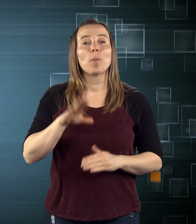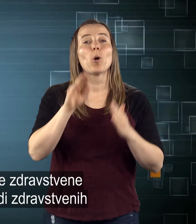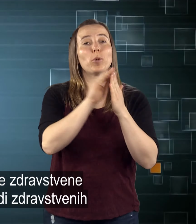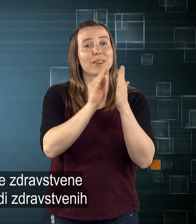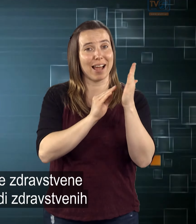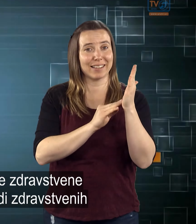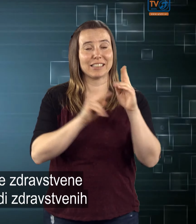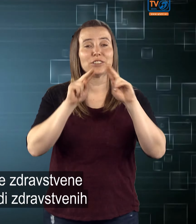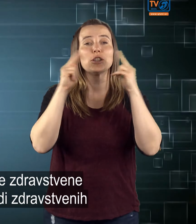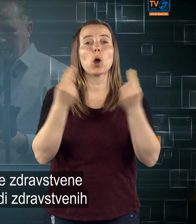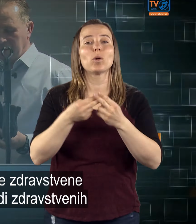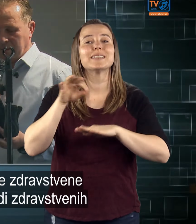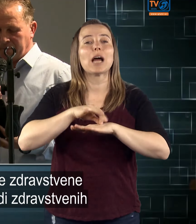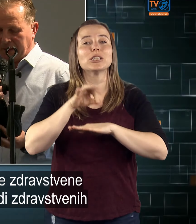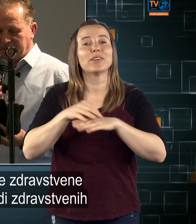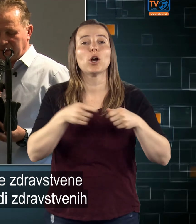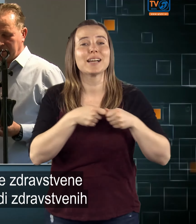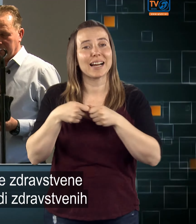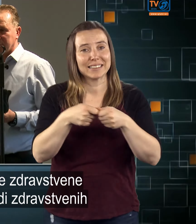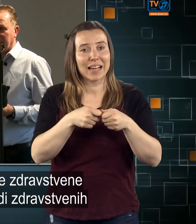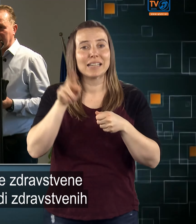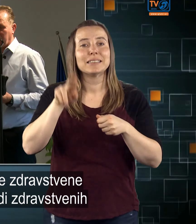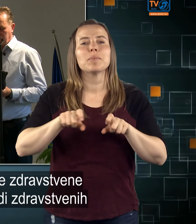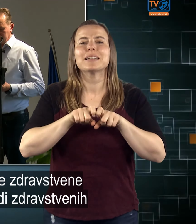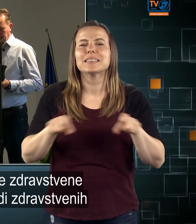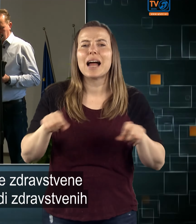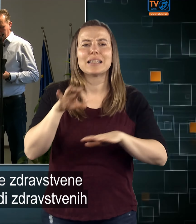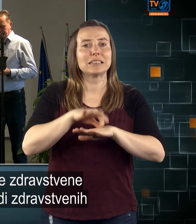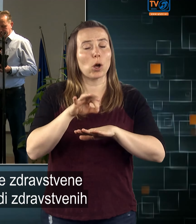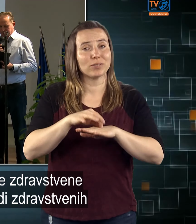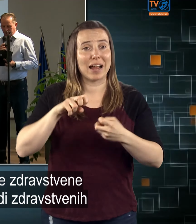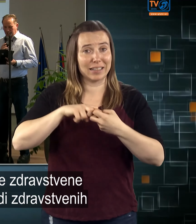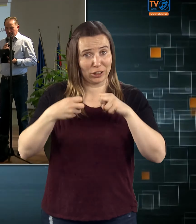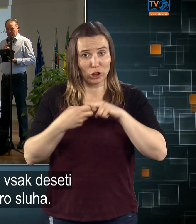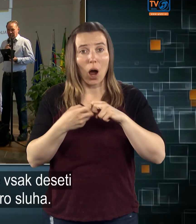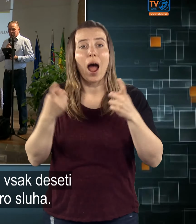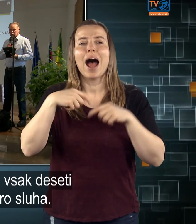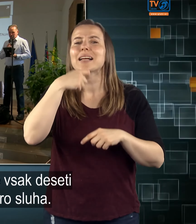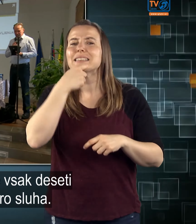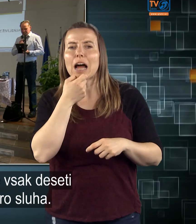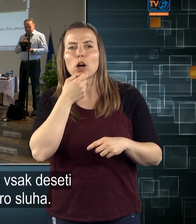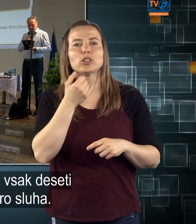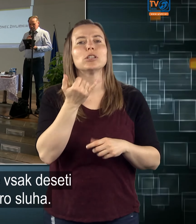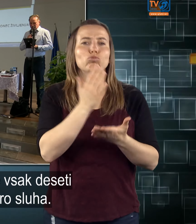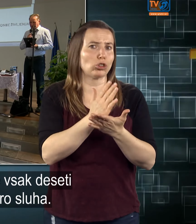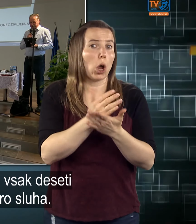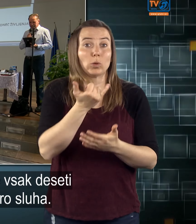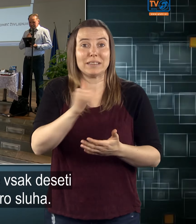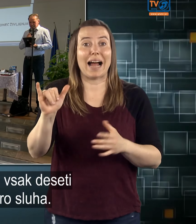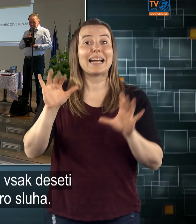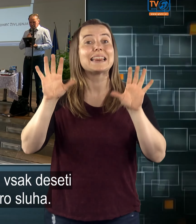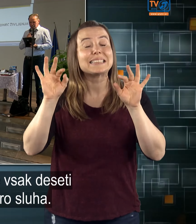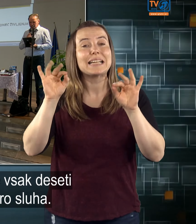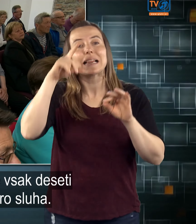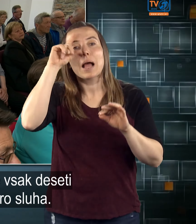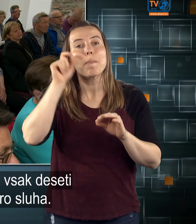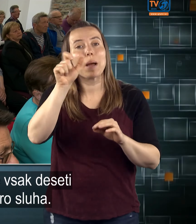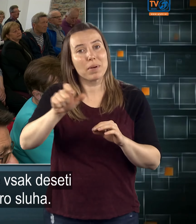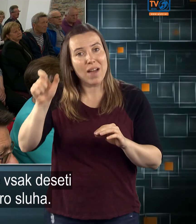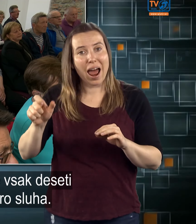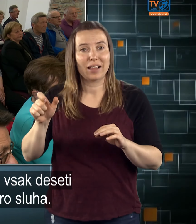Po podatkih Svetovne zdravstvene organizacije ima zaradi zdravstvenih težav ali starosti že